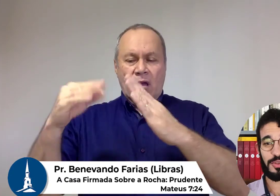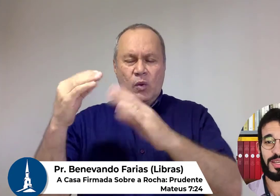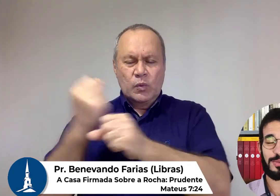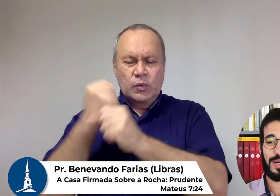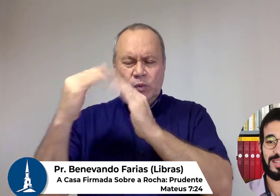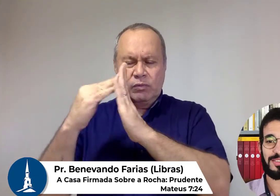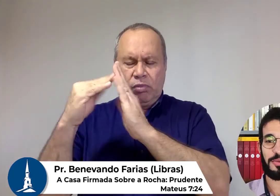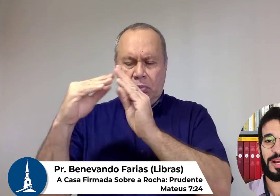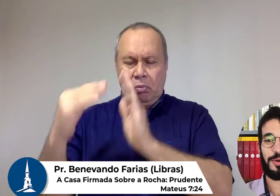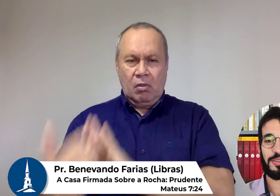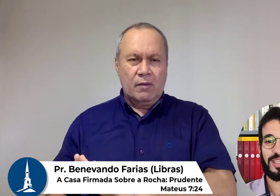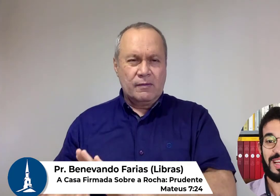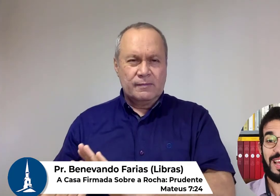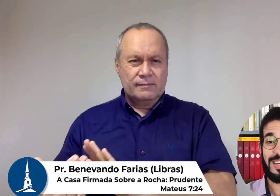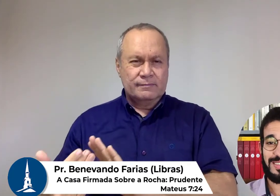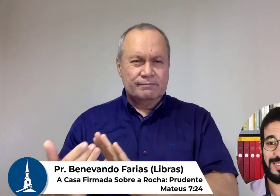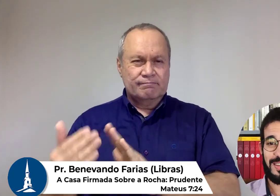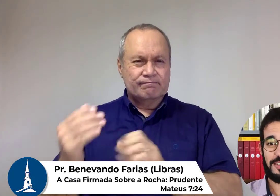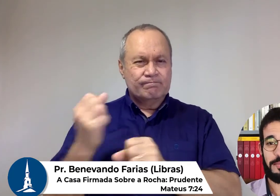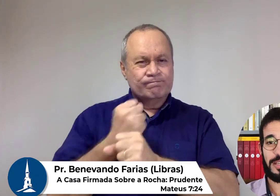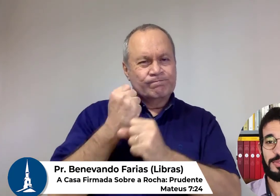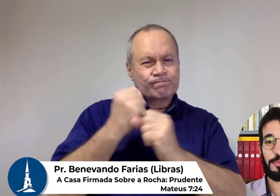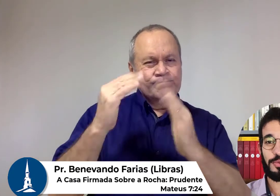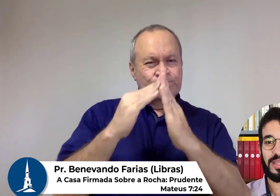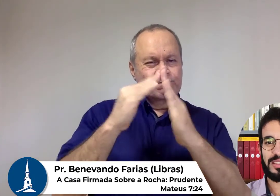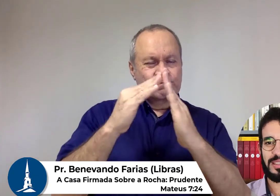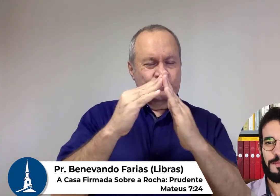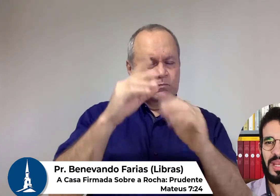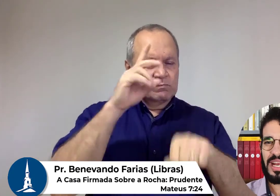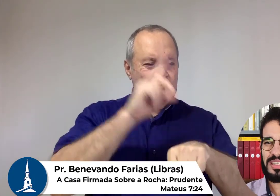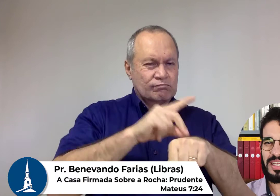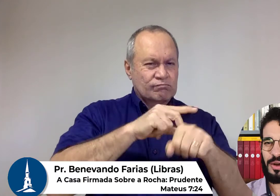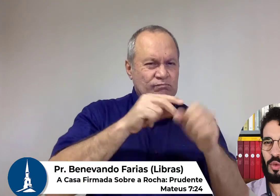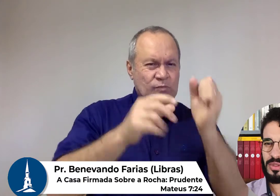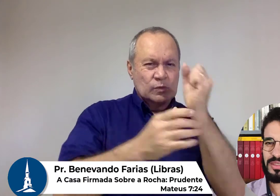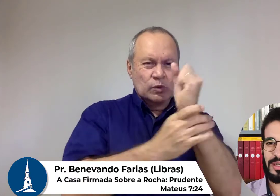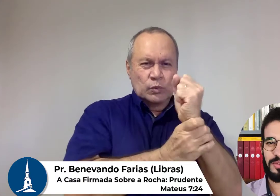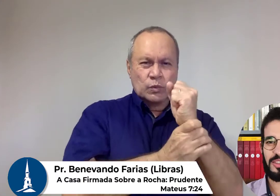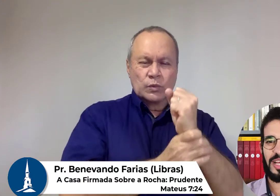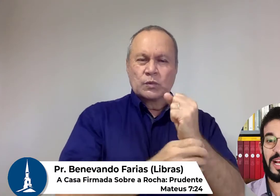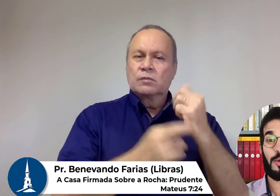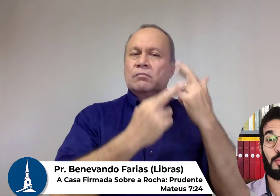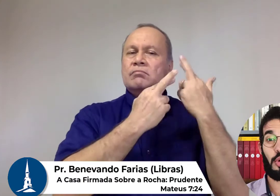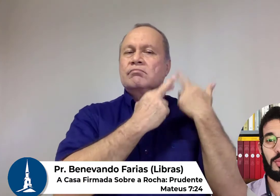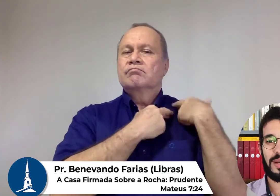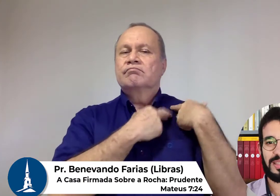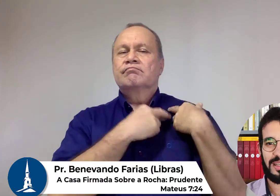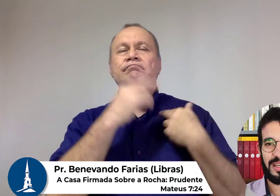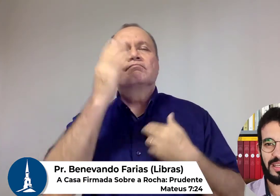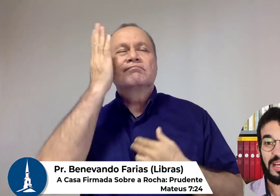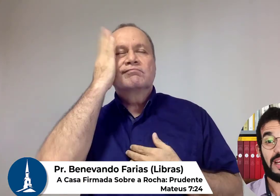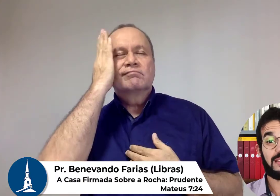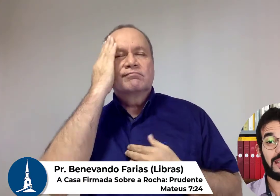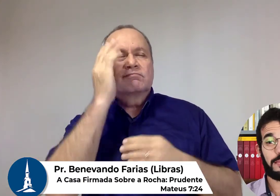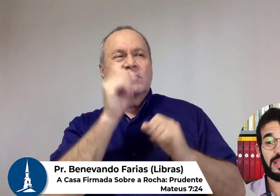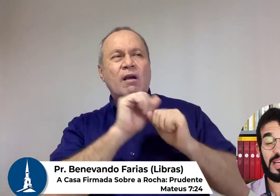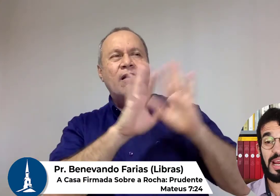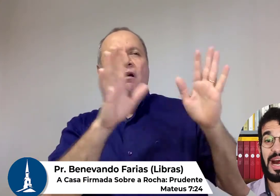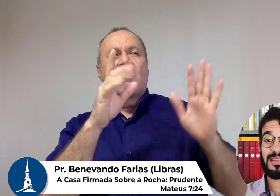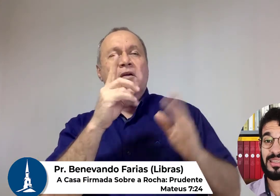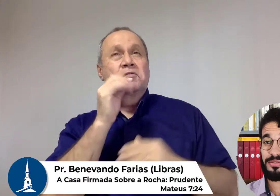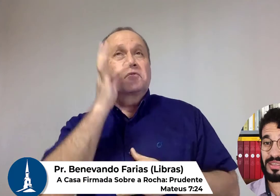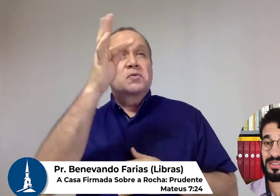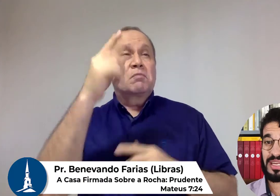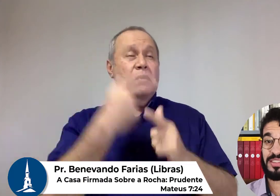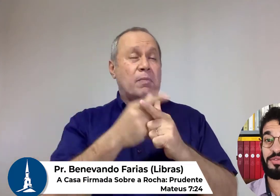homem que constrói a sua casa sobre a rocha, esse sim é chamado de prudente. Ele tem a condição de enxergar um pouco mais além e saber